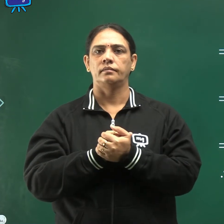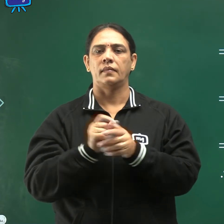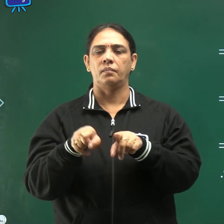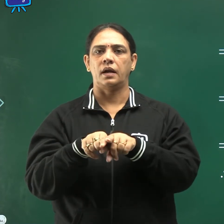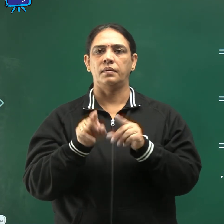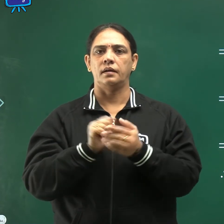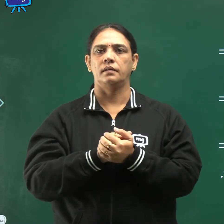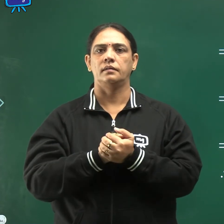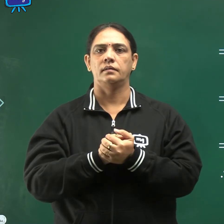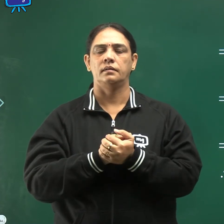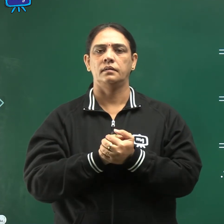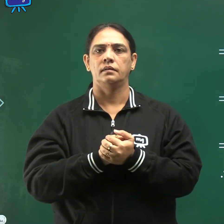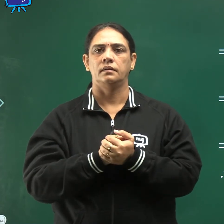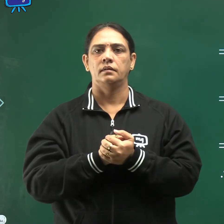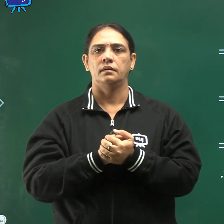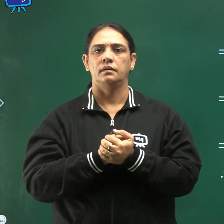बराबर